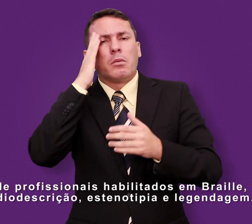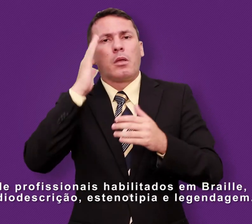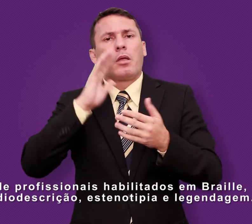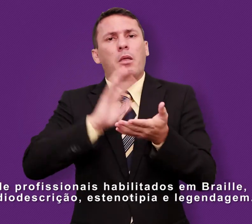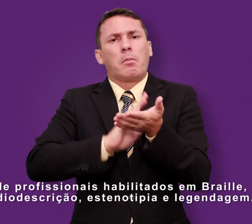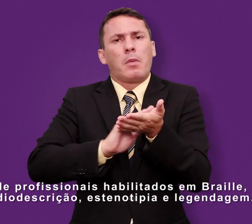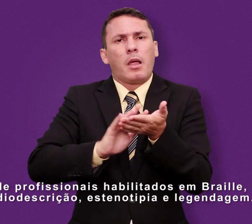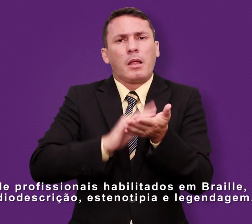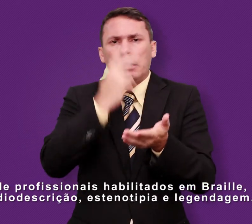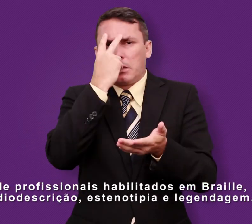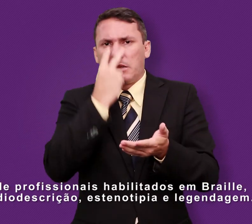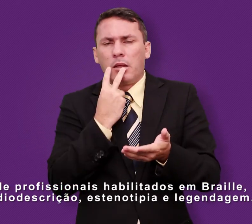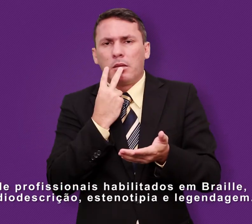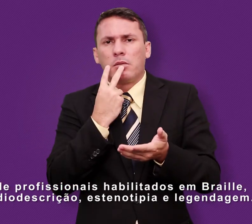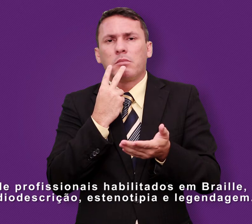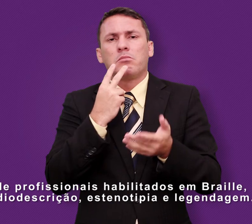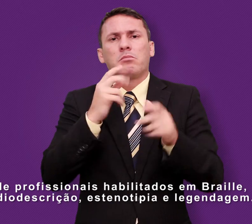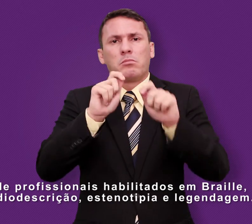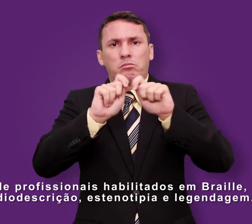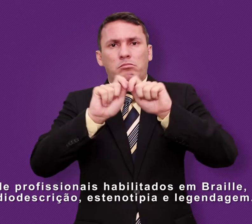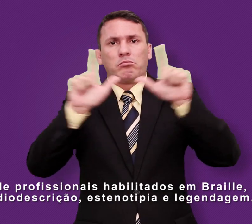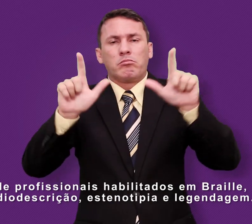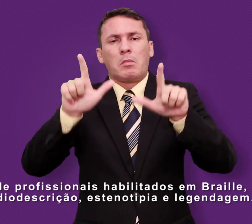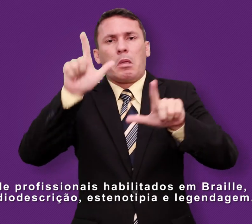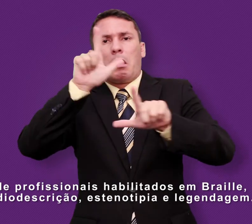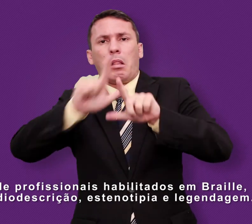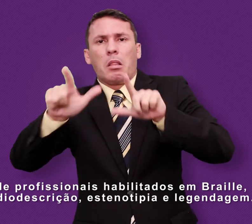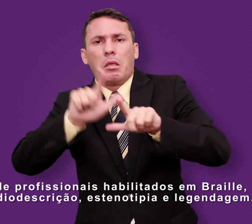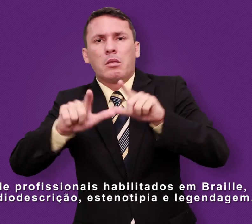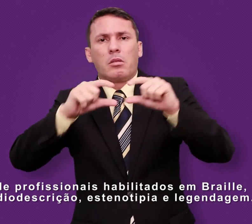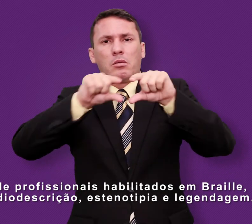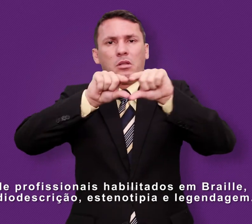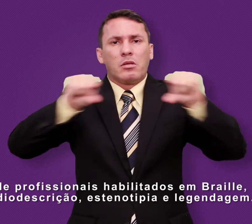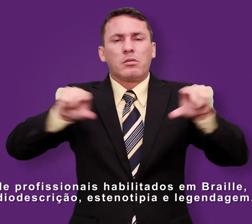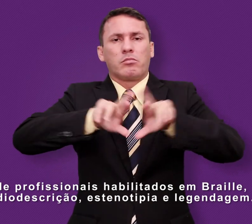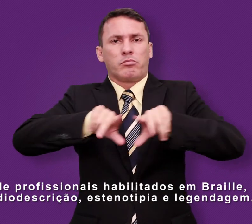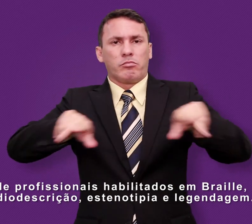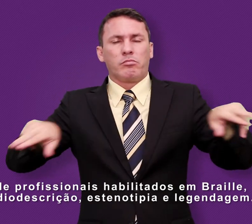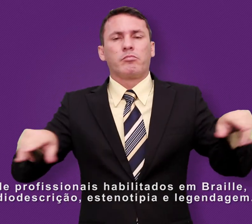habilitados em braille, audiodescrição, estenotipia e legendagem.